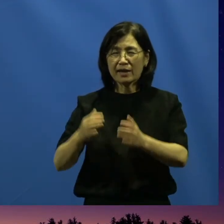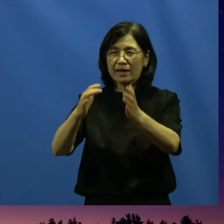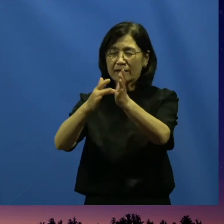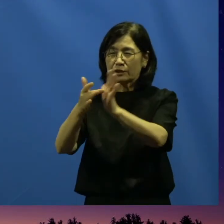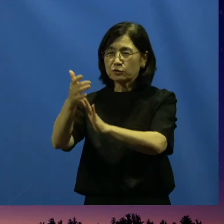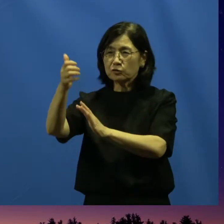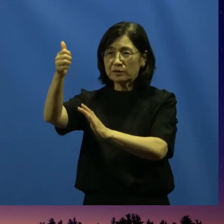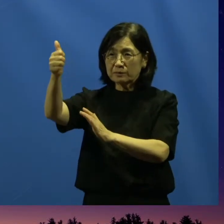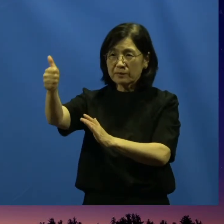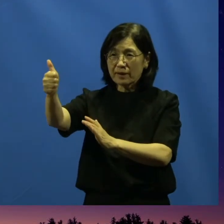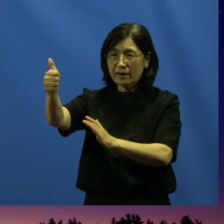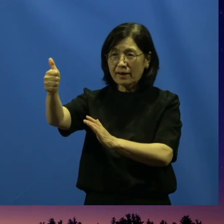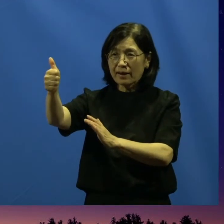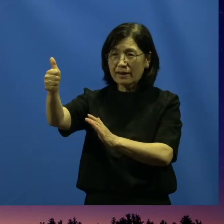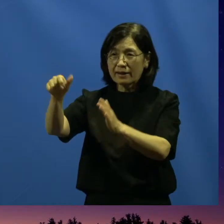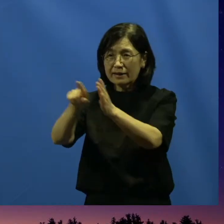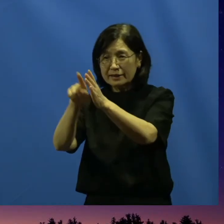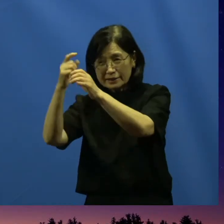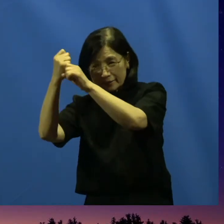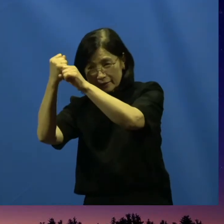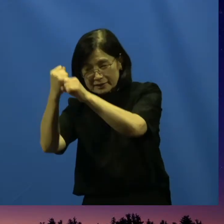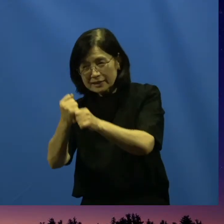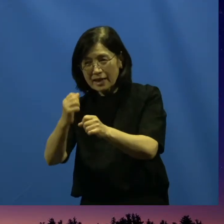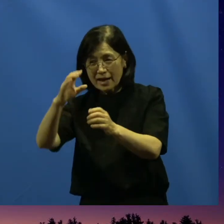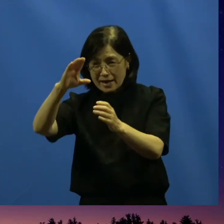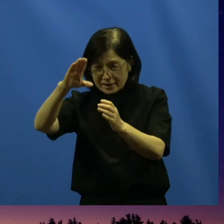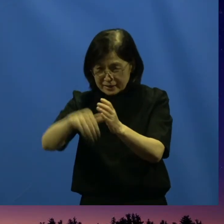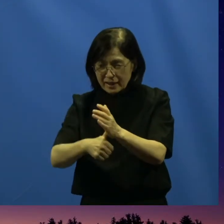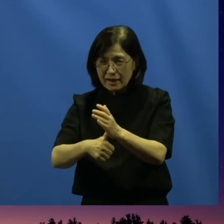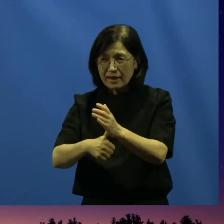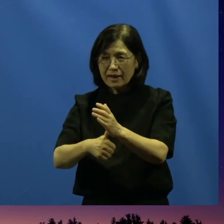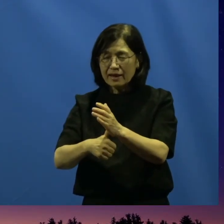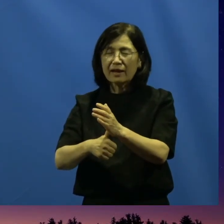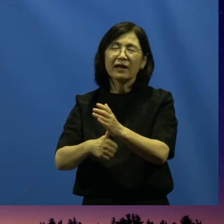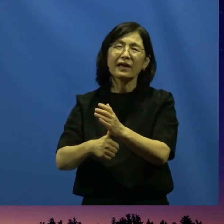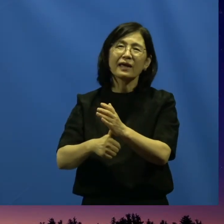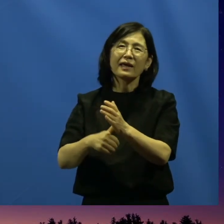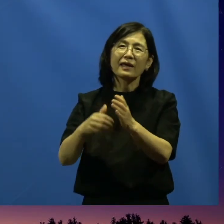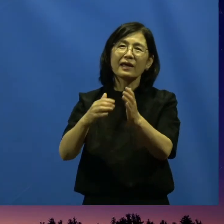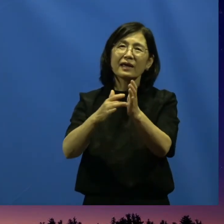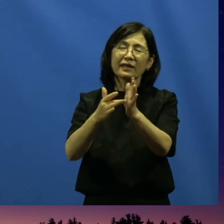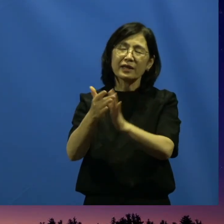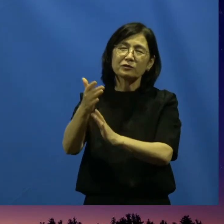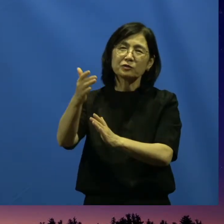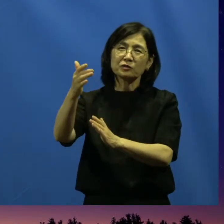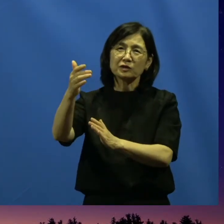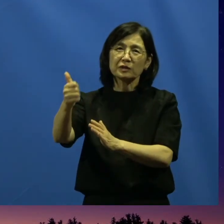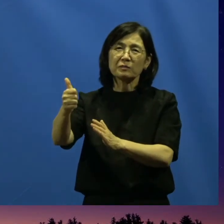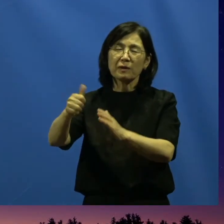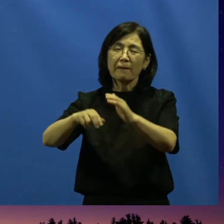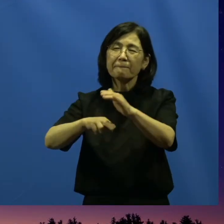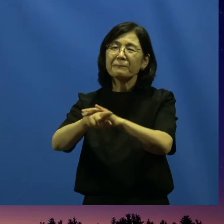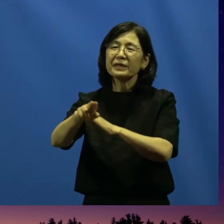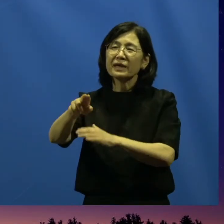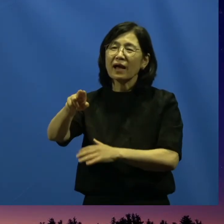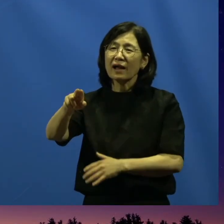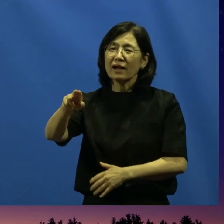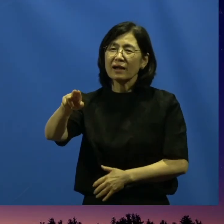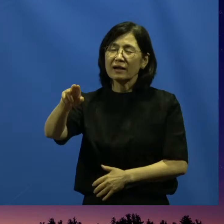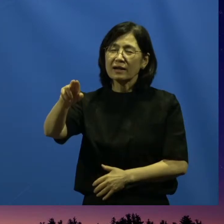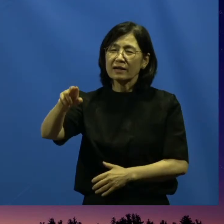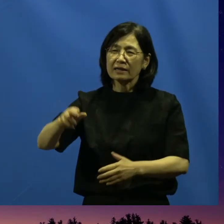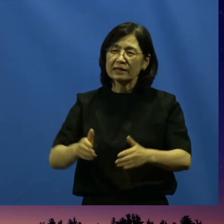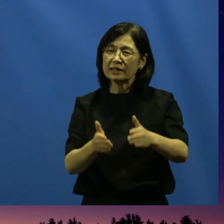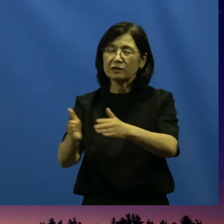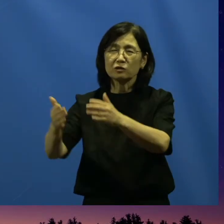삽니다. 누구이십니까? 예수 그리스도이십니다. 그분에게 나아가면 그분이 우리의 모든